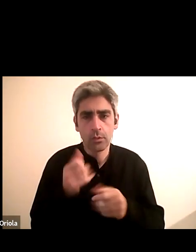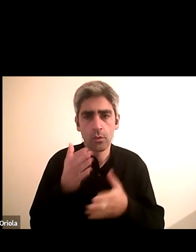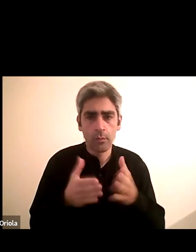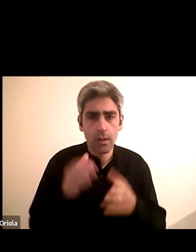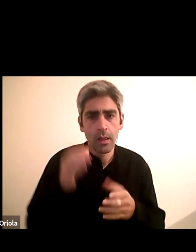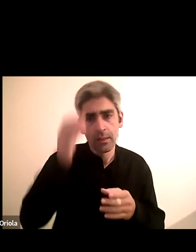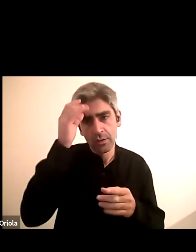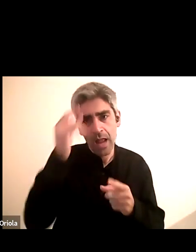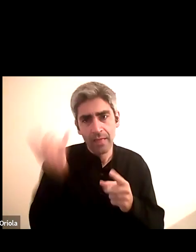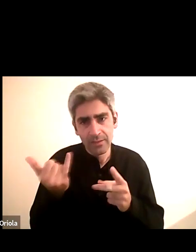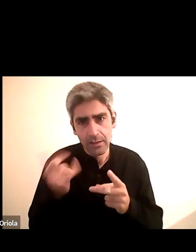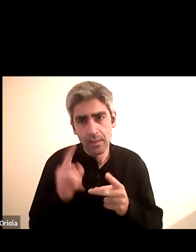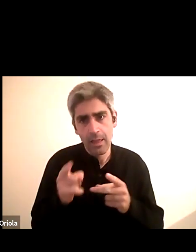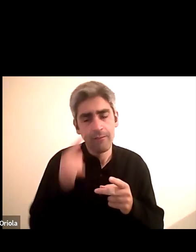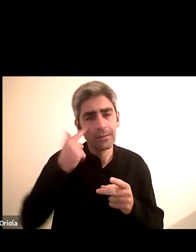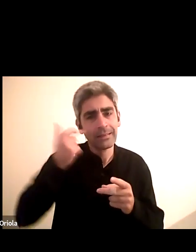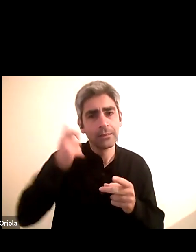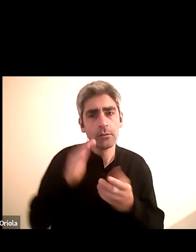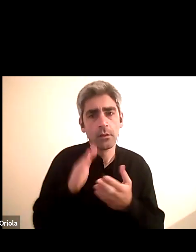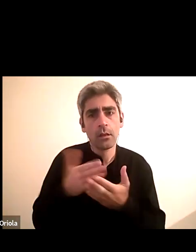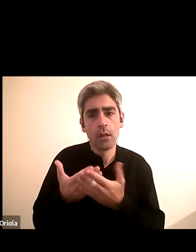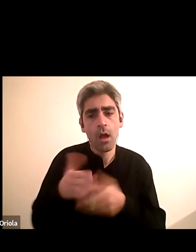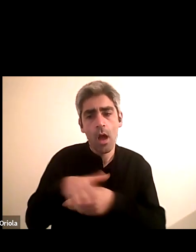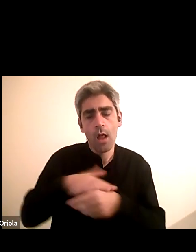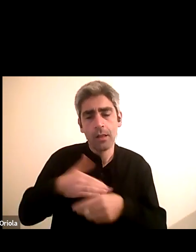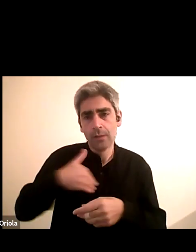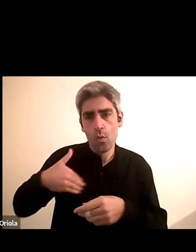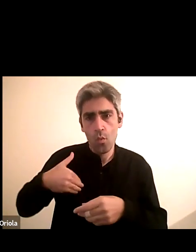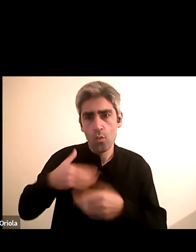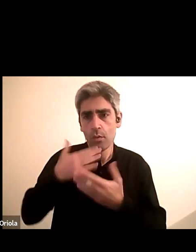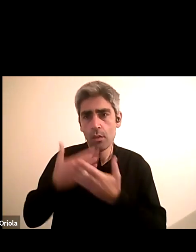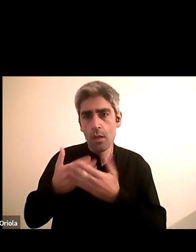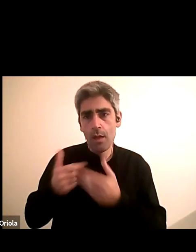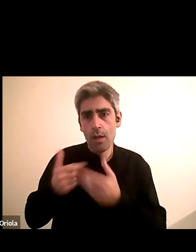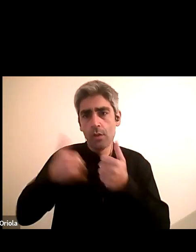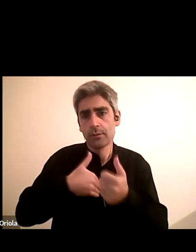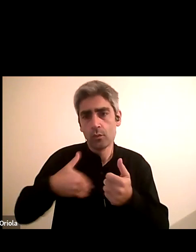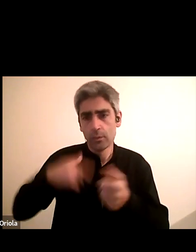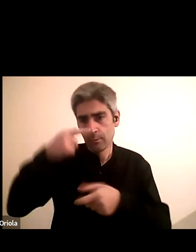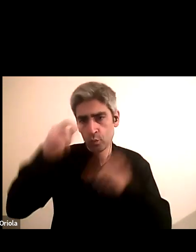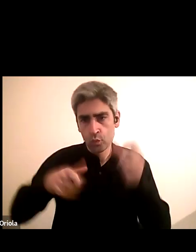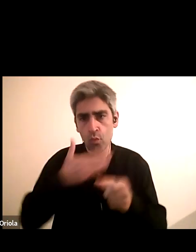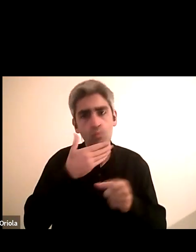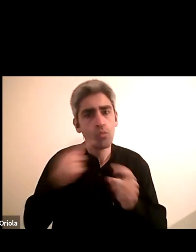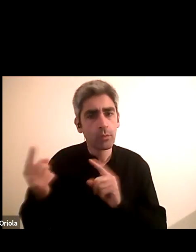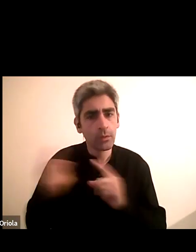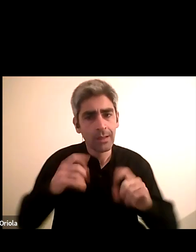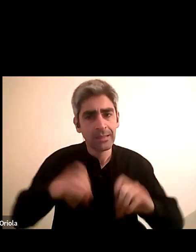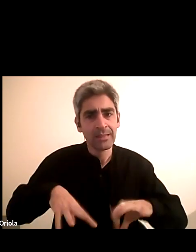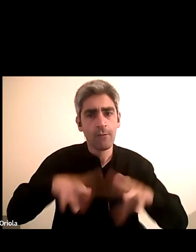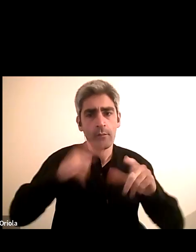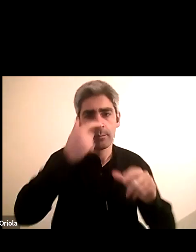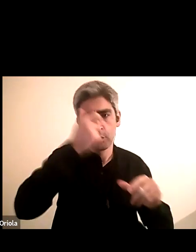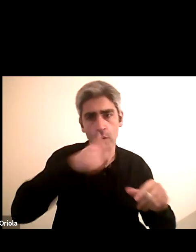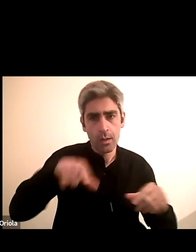artificial, devem ser dirigidos, acima de tudo, para a área da saúde, para melhorar a saúde das pessoas, a mobilidade e o desenvolvimento pessoal. E, portanto,